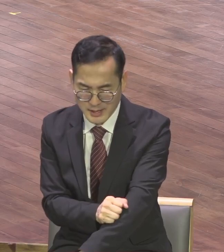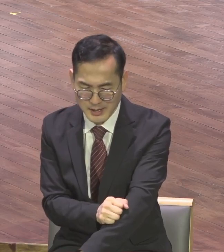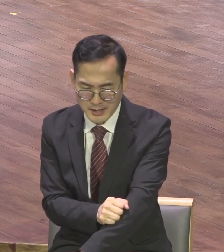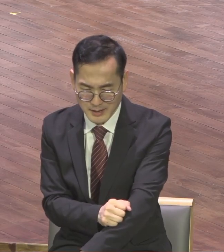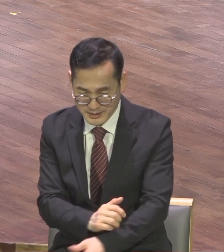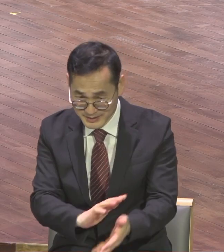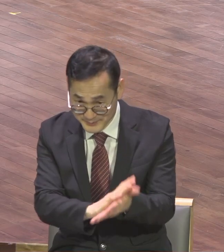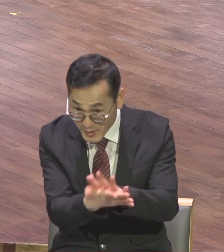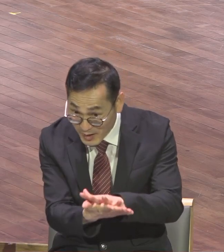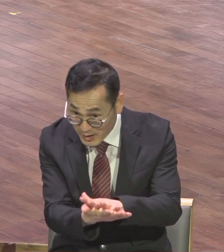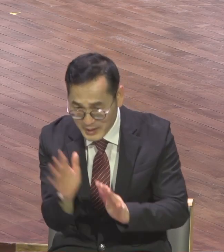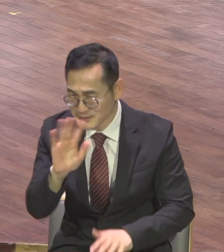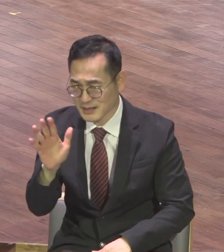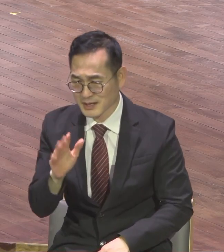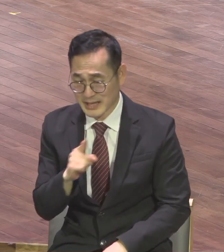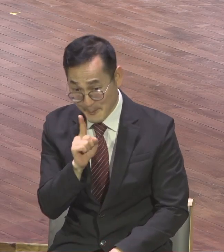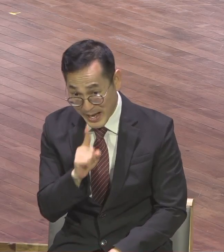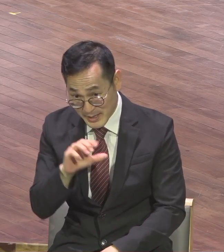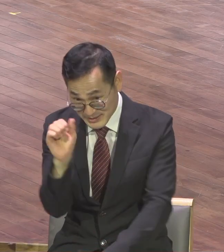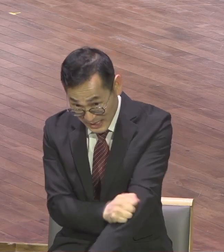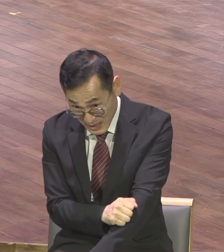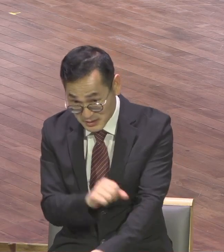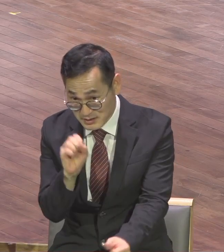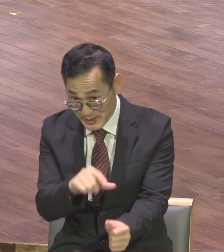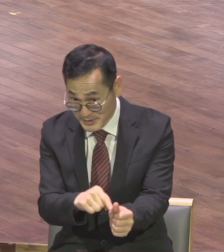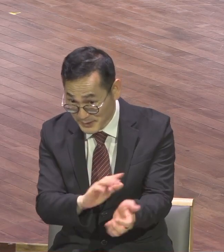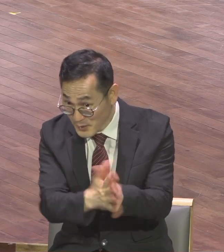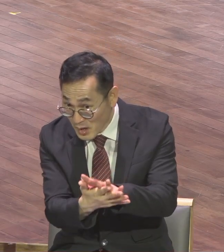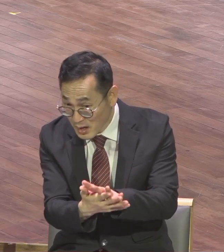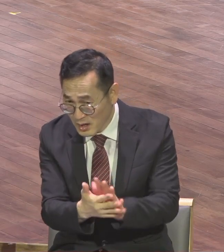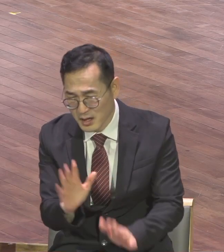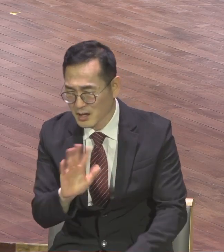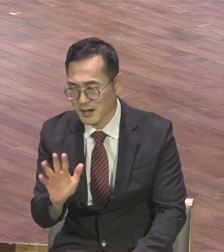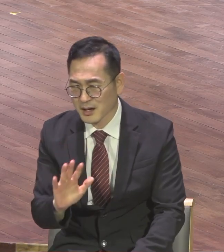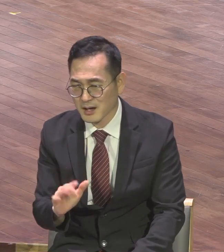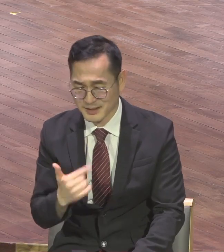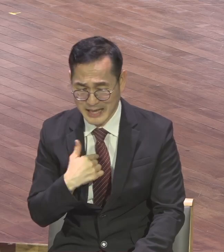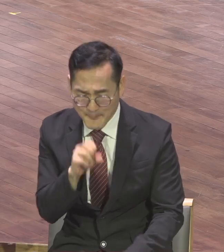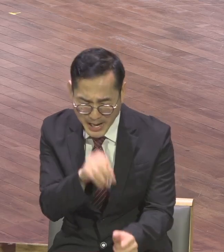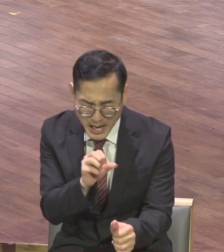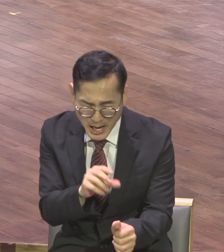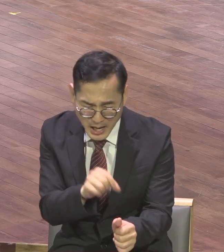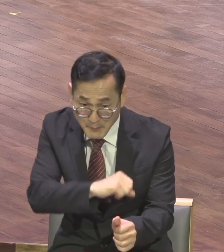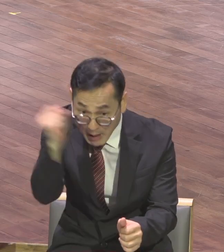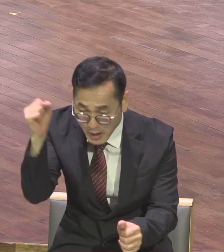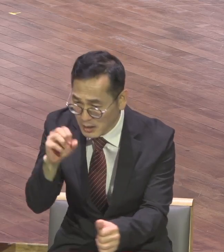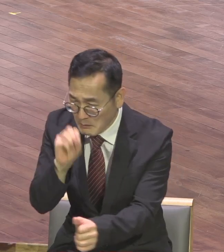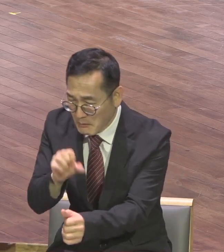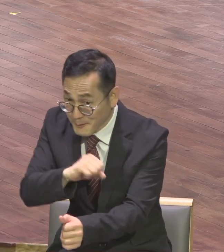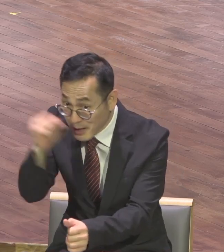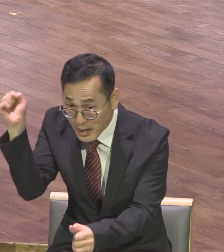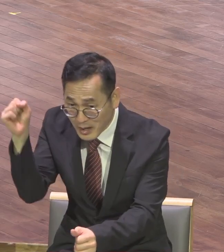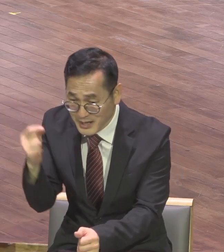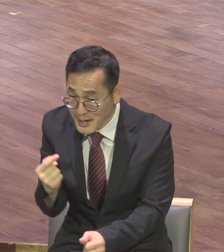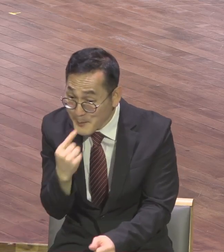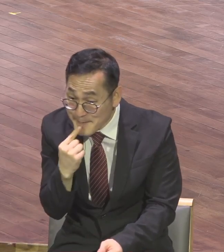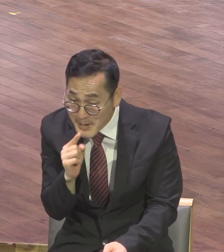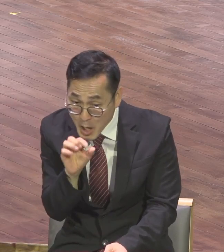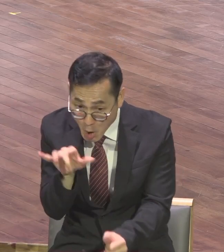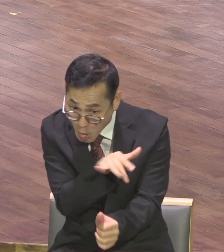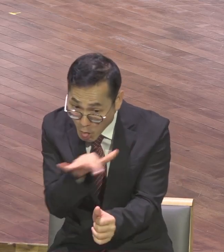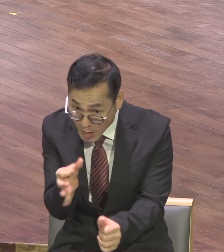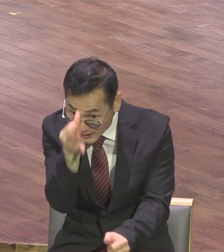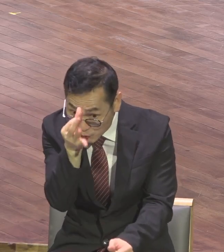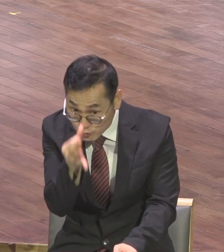변화해 난 게 아니에요. 사람 마음을 어떻게 사람 말로 움직입니까? 어떻게 이